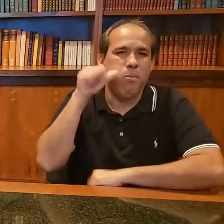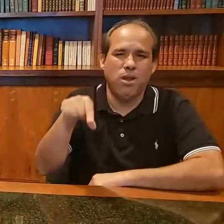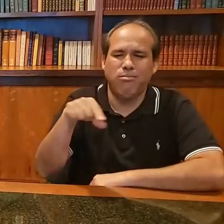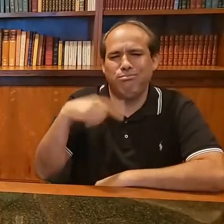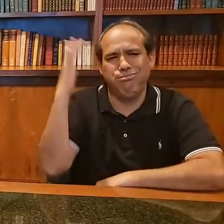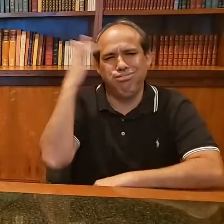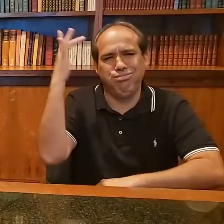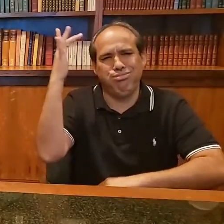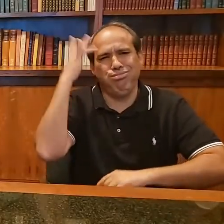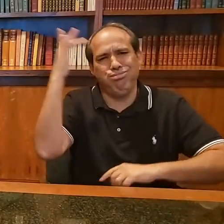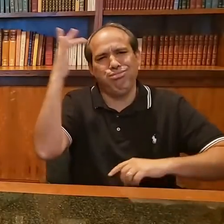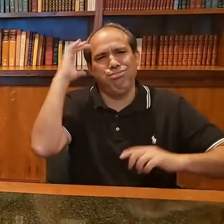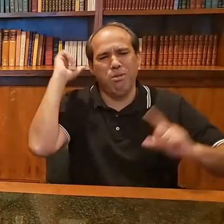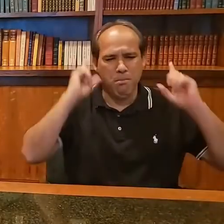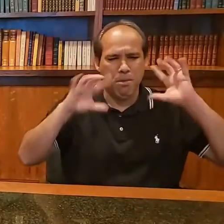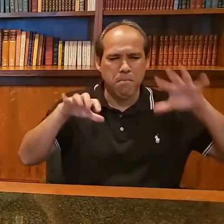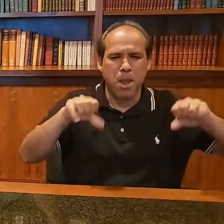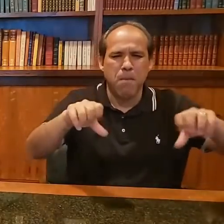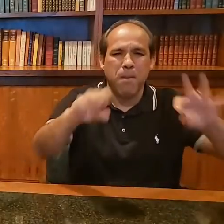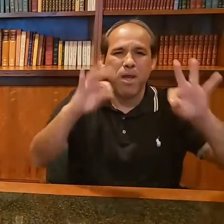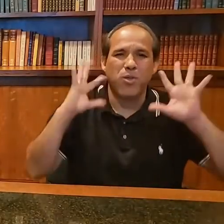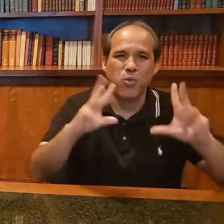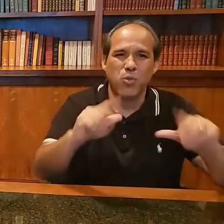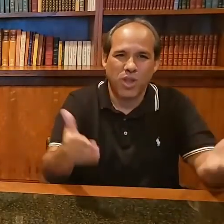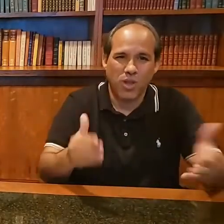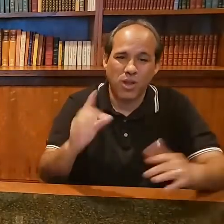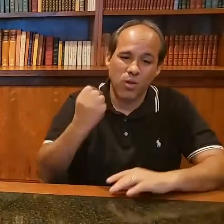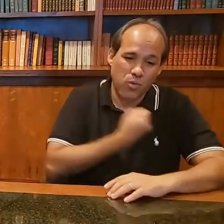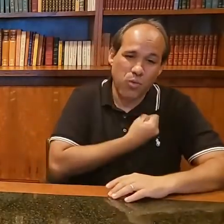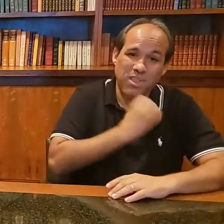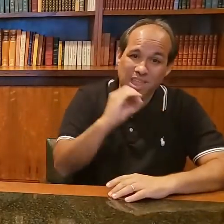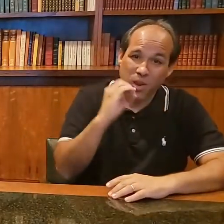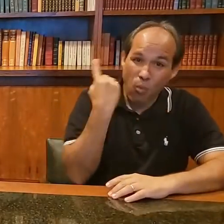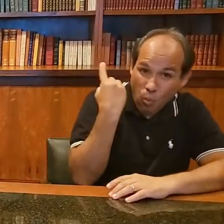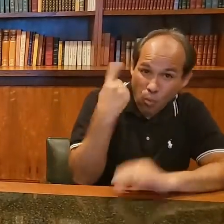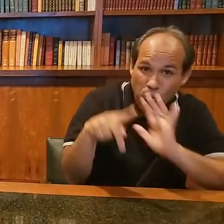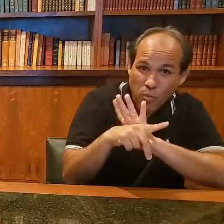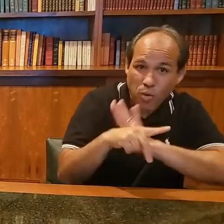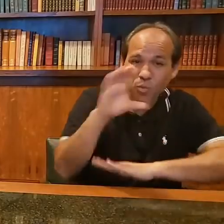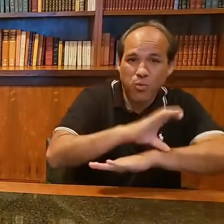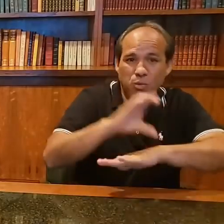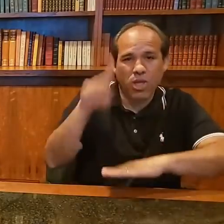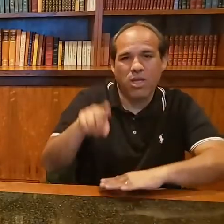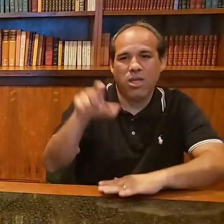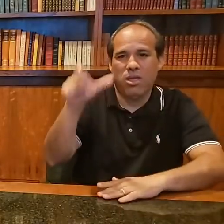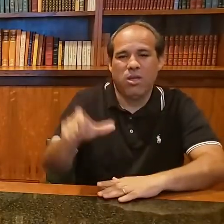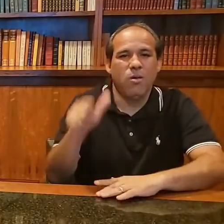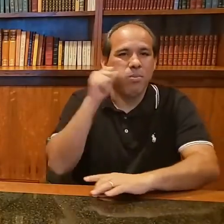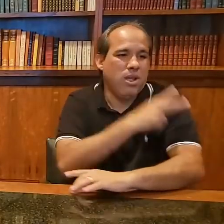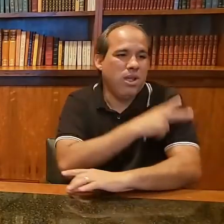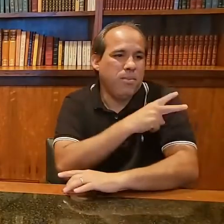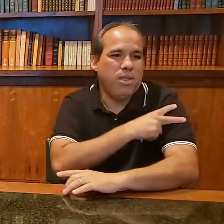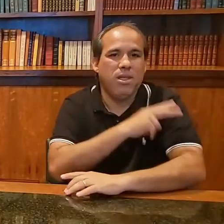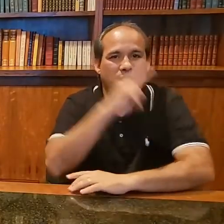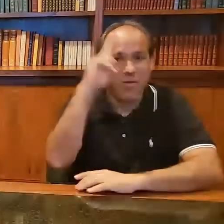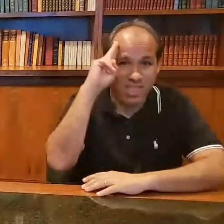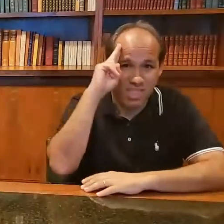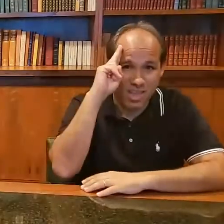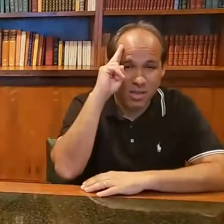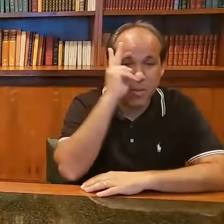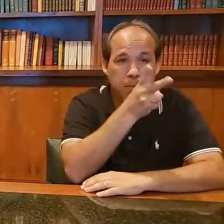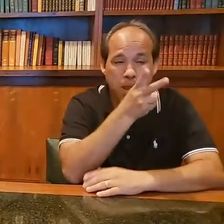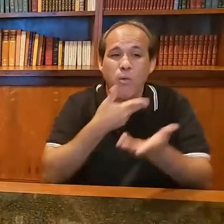dominando tudo aqui. Né? 01 do curso é uma capitão do Exército, né? E